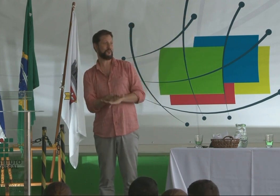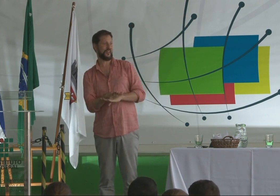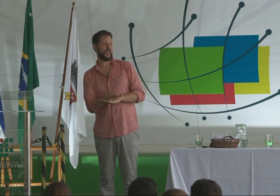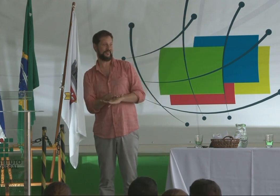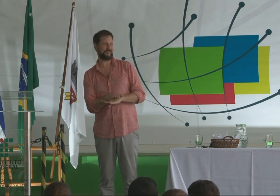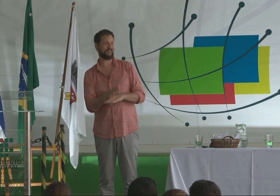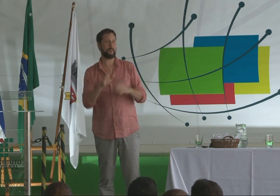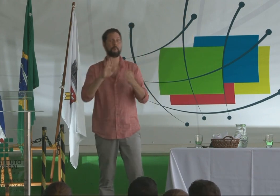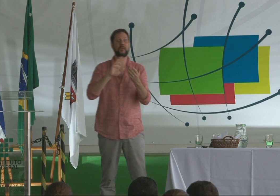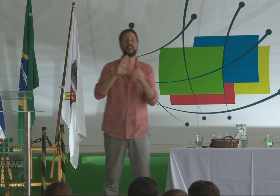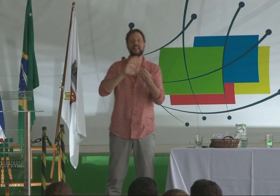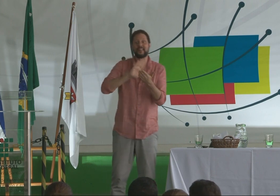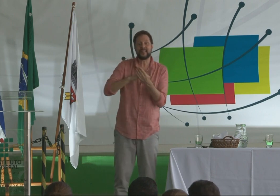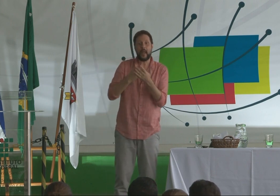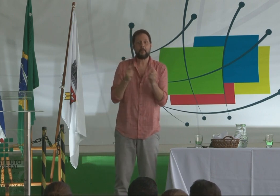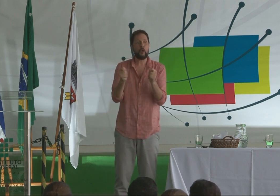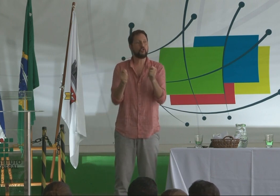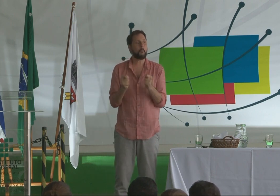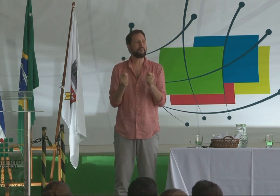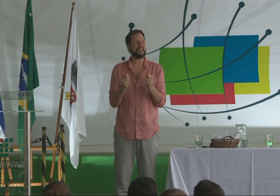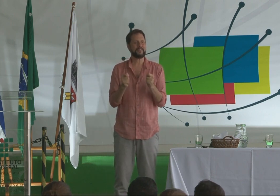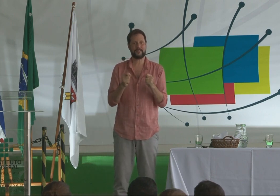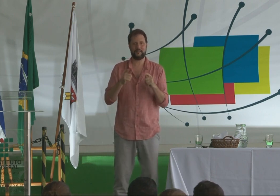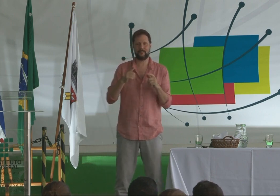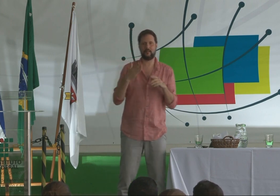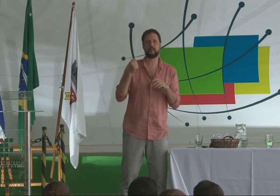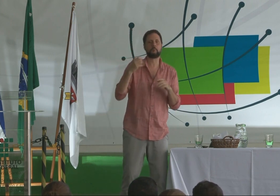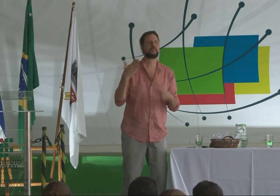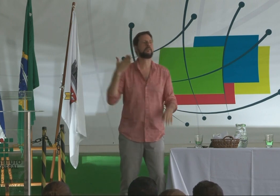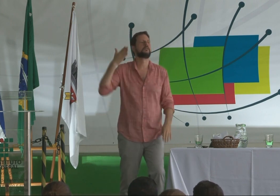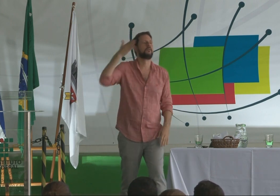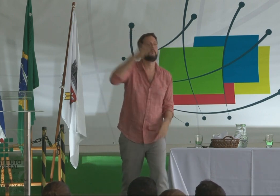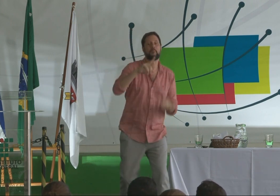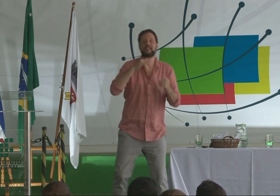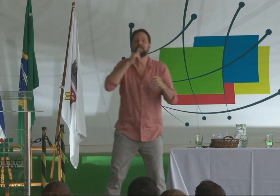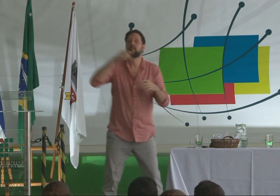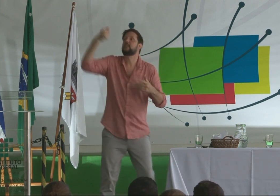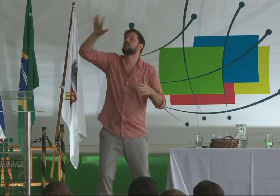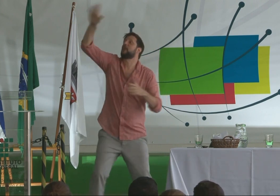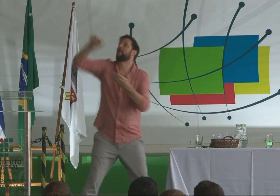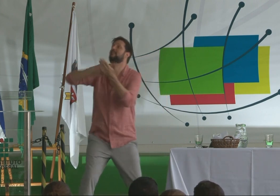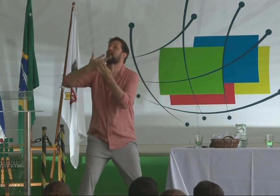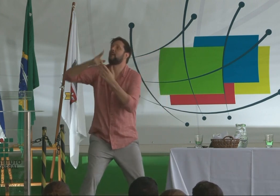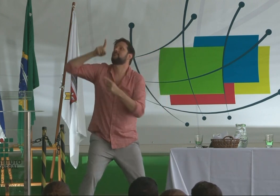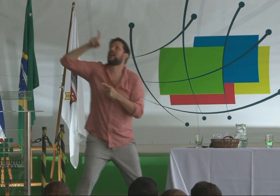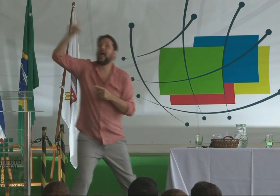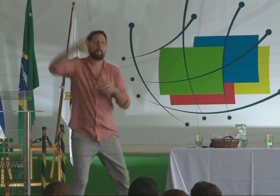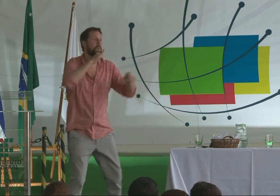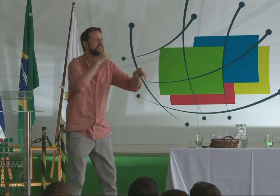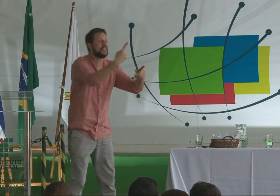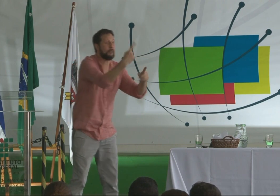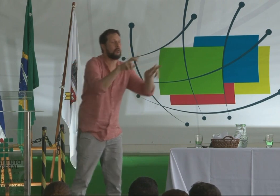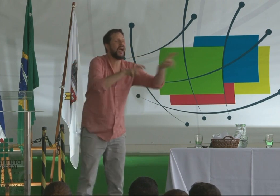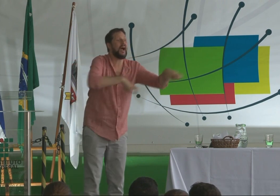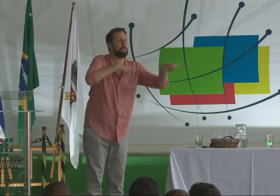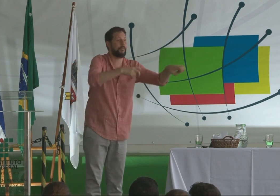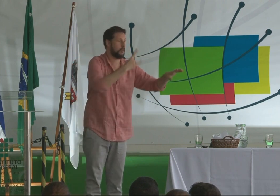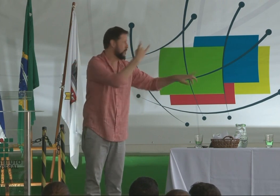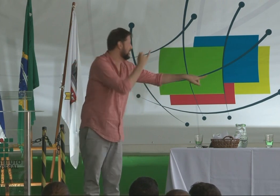essa informação. Então, é uma outra postagem de inclusão que, por exemplo, ele tem que correr atrás de alguém e procurar chamar